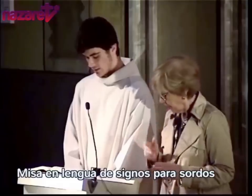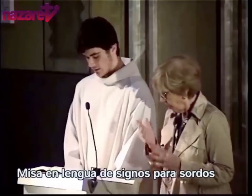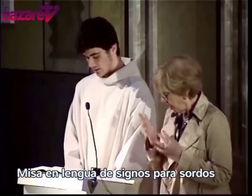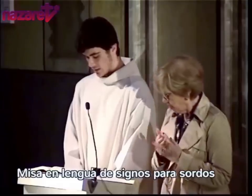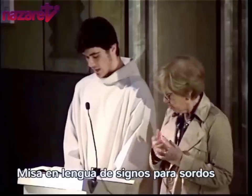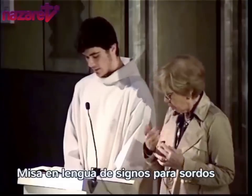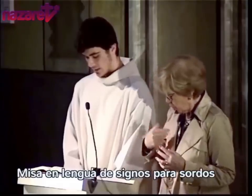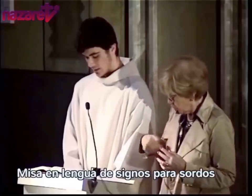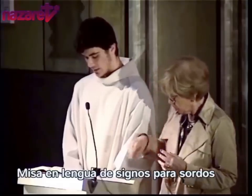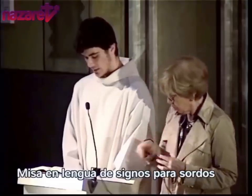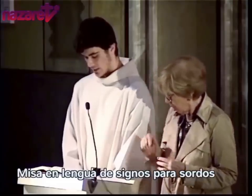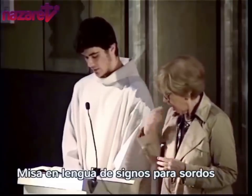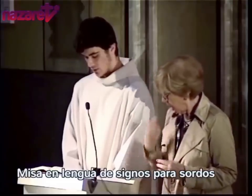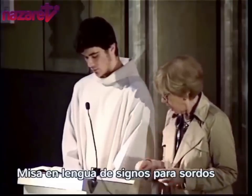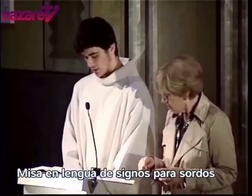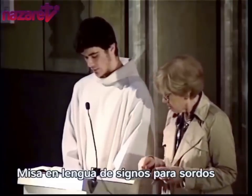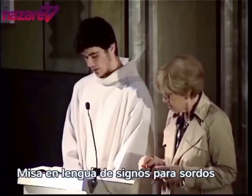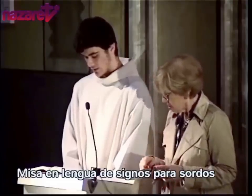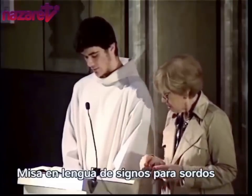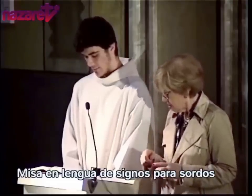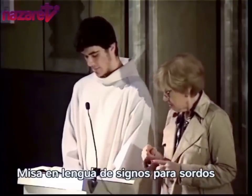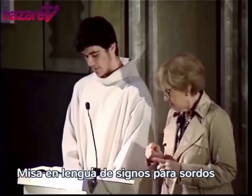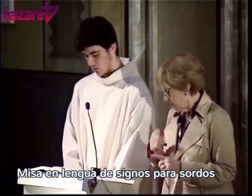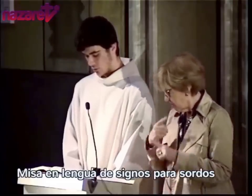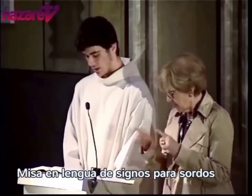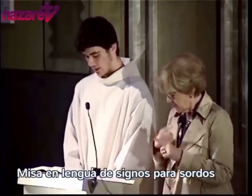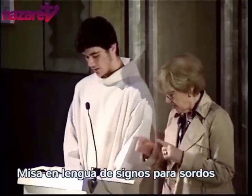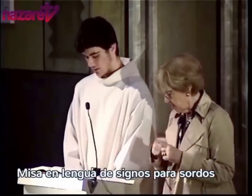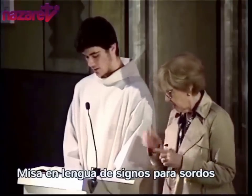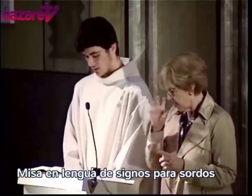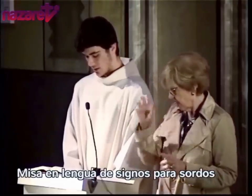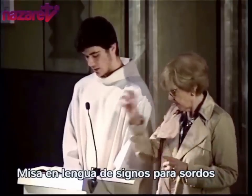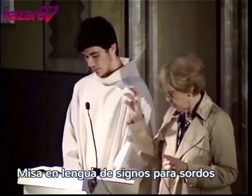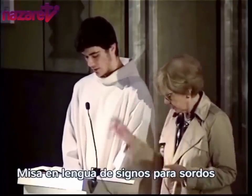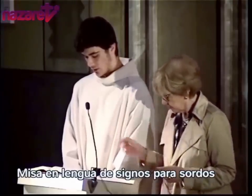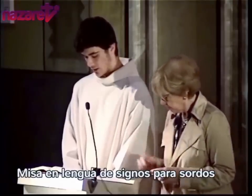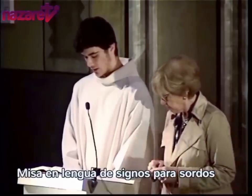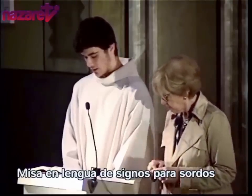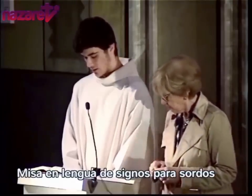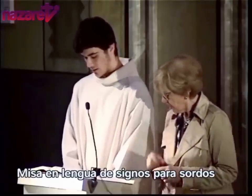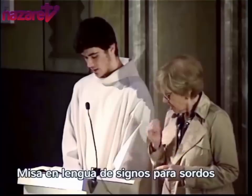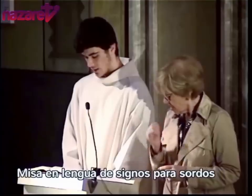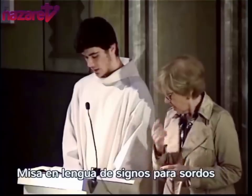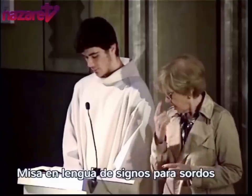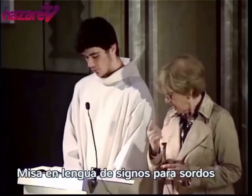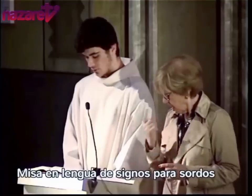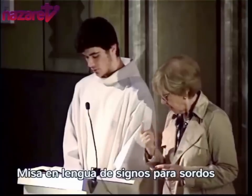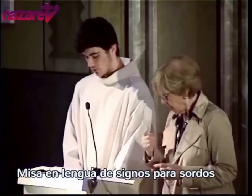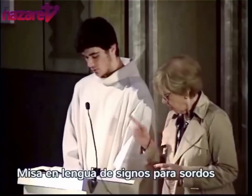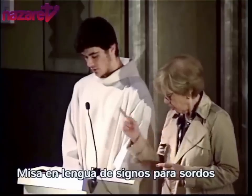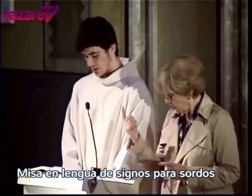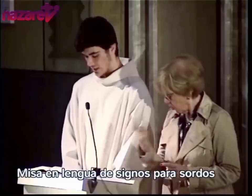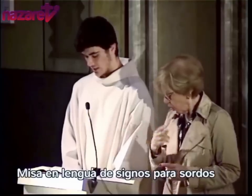elamitas y habitantes de Mesopotamia, de Judea y Capadocia, del